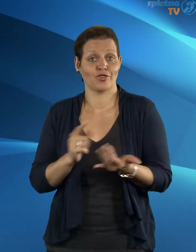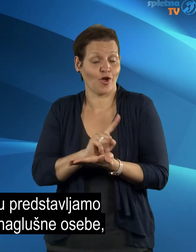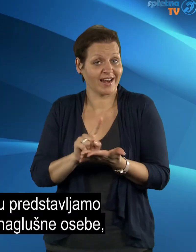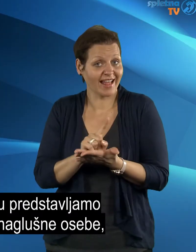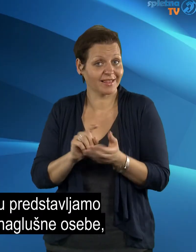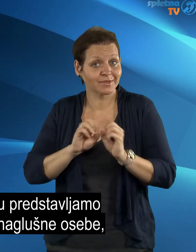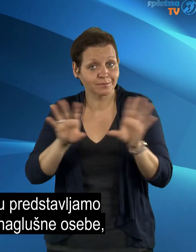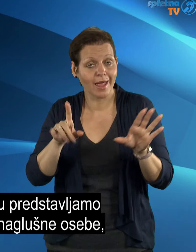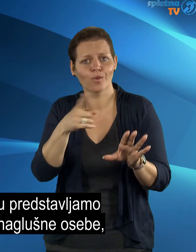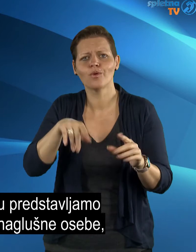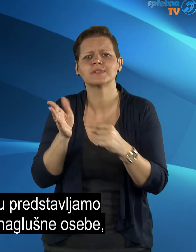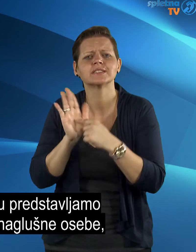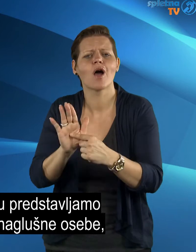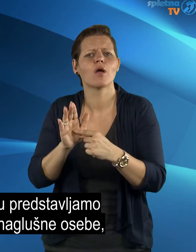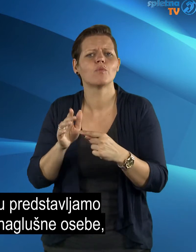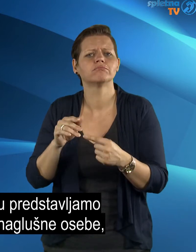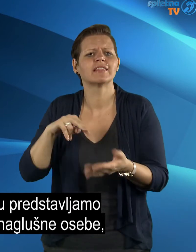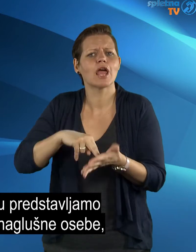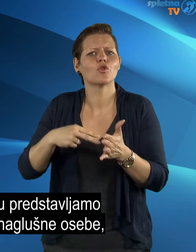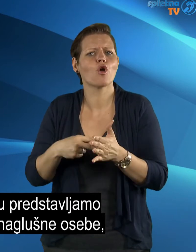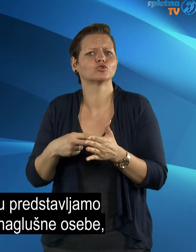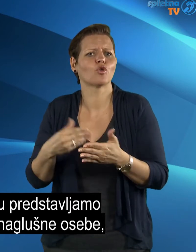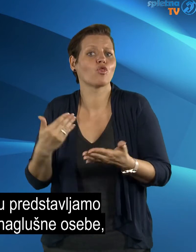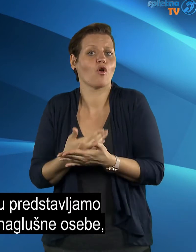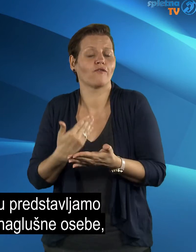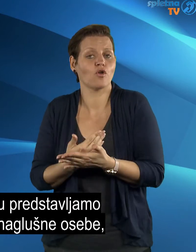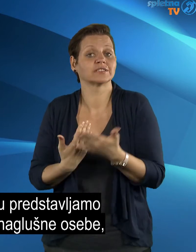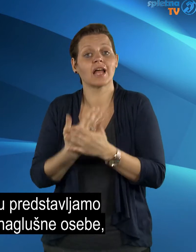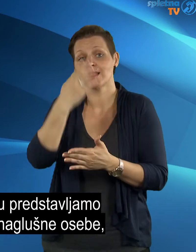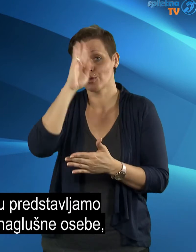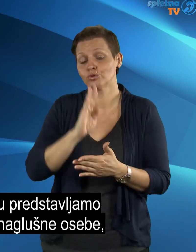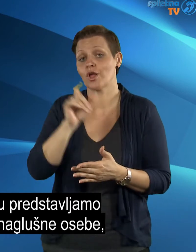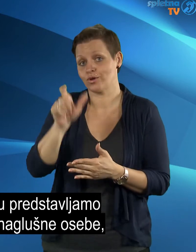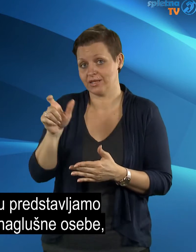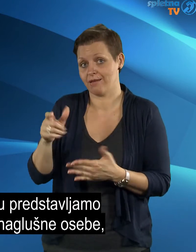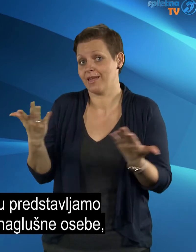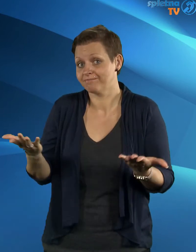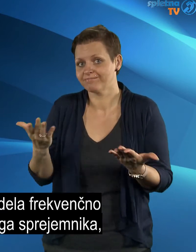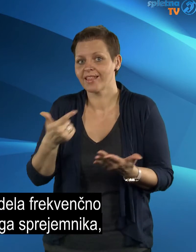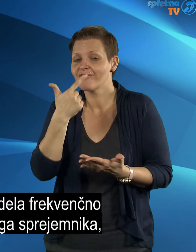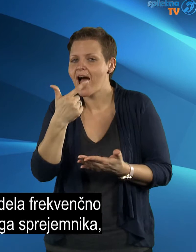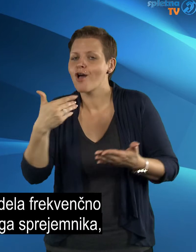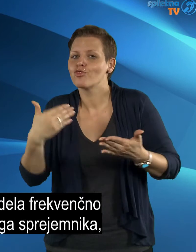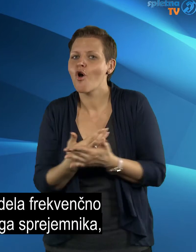V tokratnem prispevku predstavljamo tehnološko novost za naglušne osebe, in sicer dva nova modela